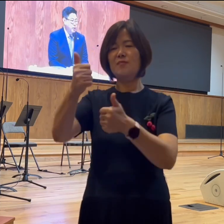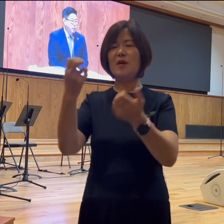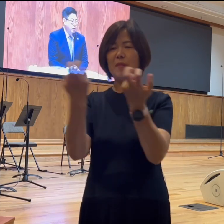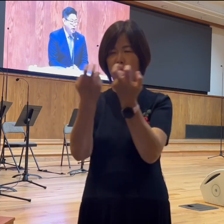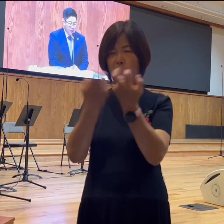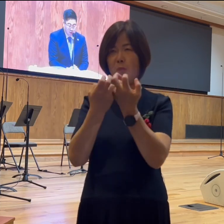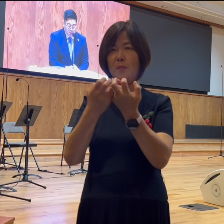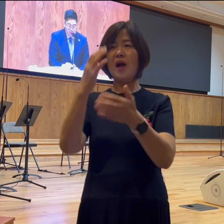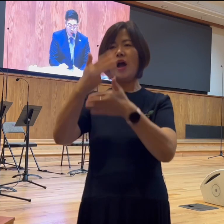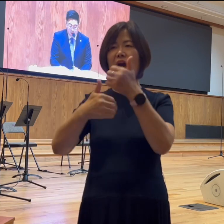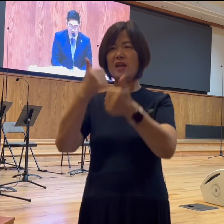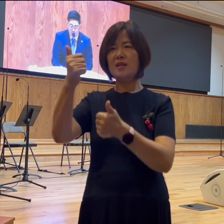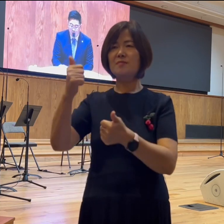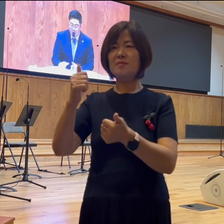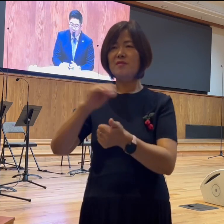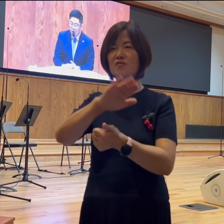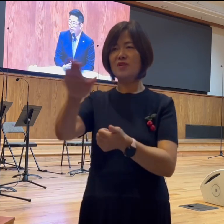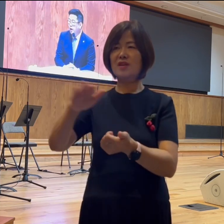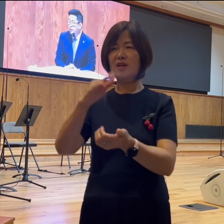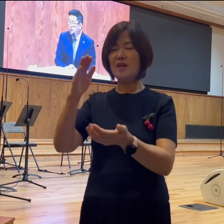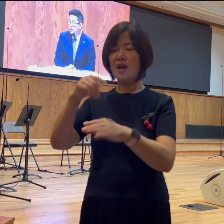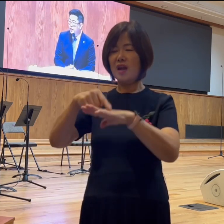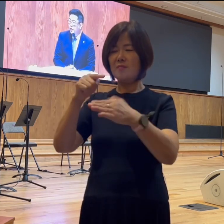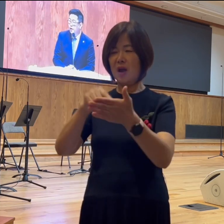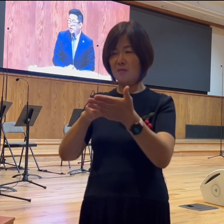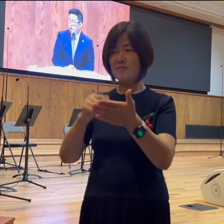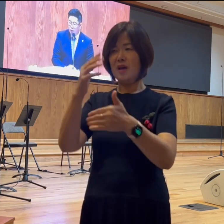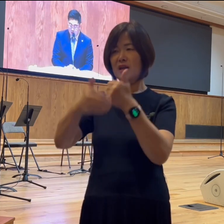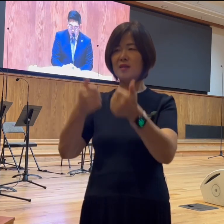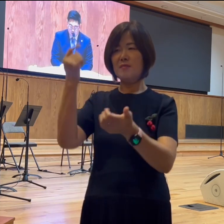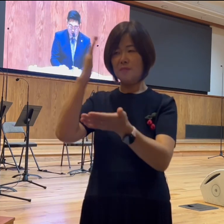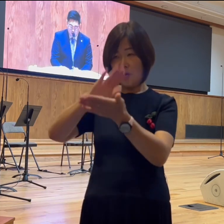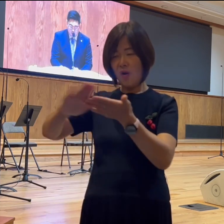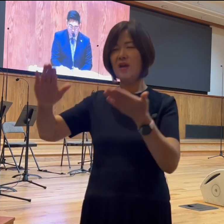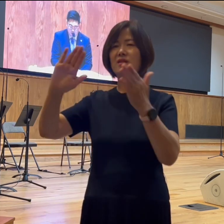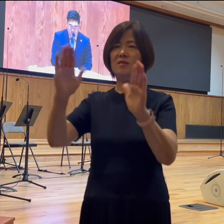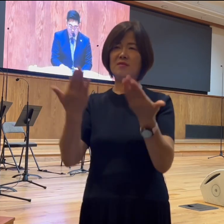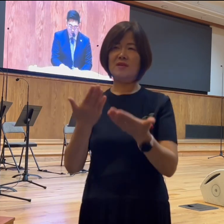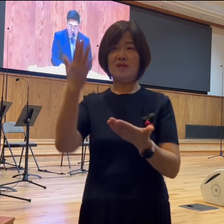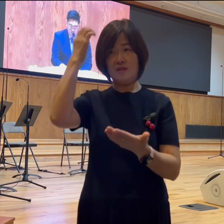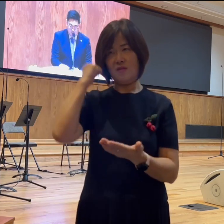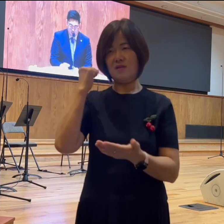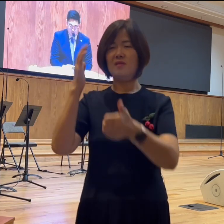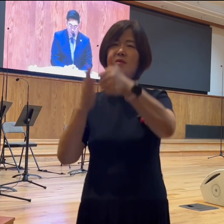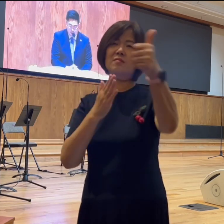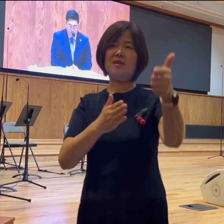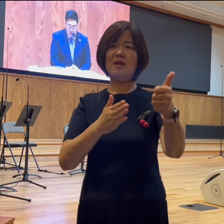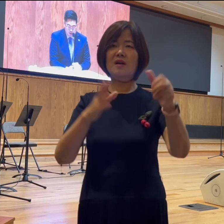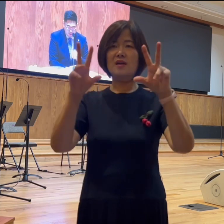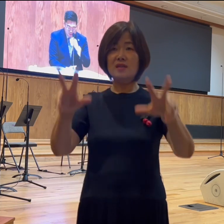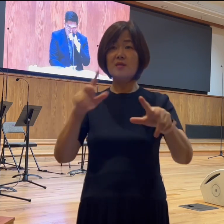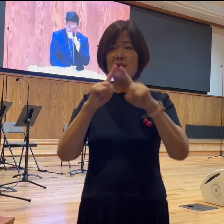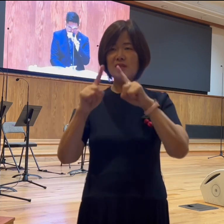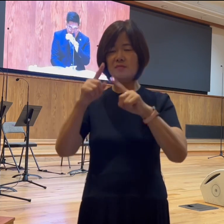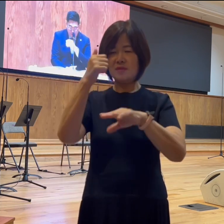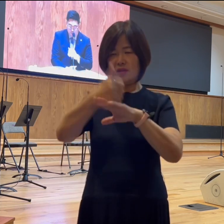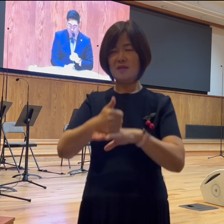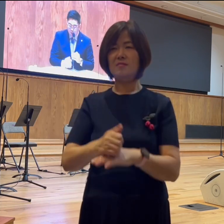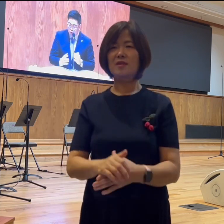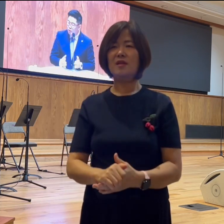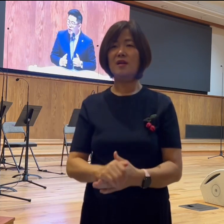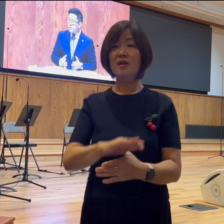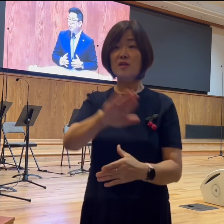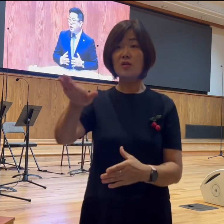방법이요, 그것이 우리를 향하신 하나님 마음인 것을 여러분 기억하시기 바랍니다. 이제 말씀을 맺겠습니다.